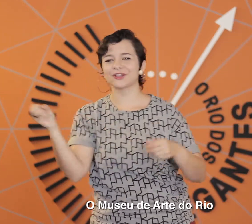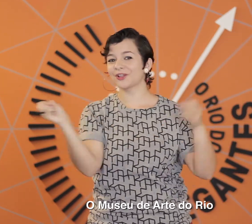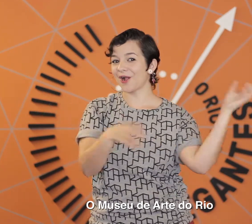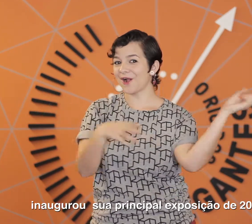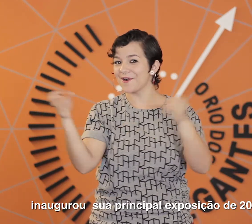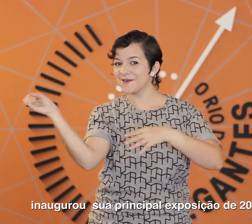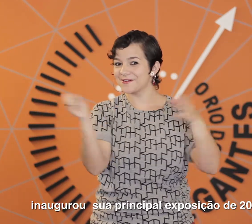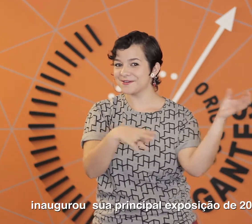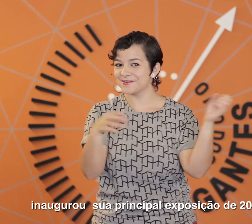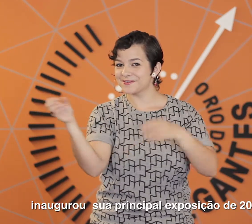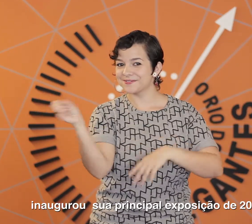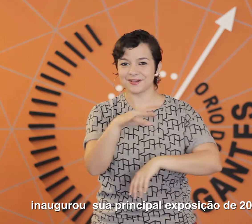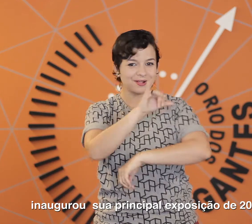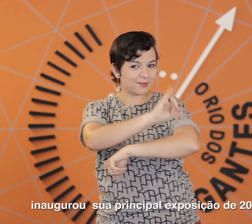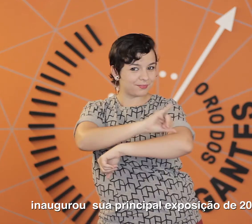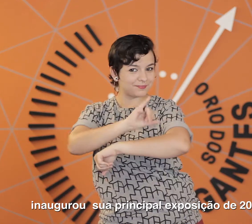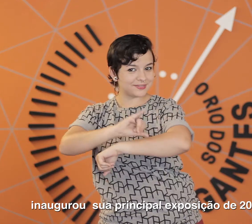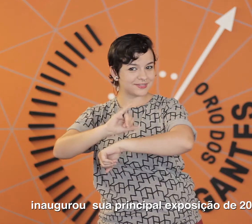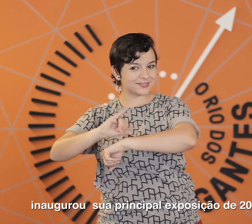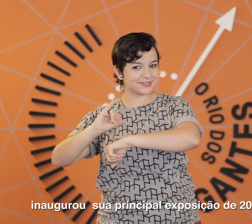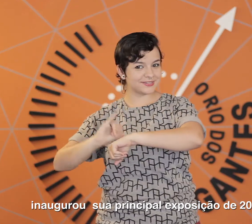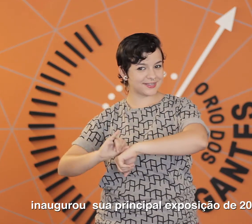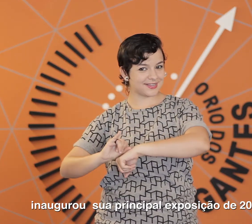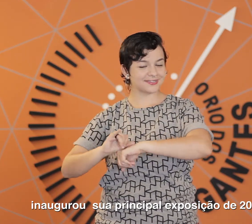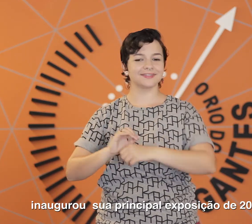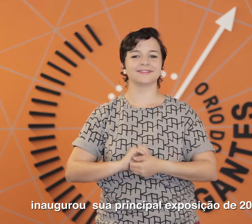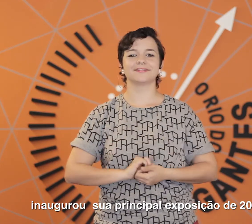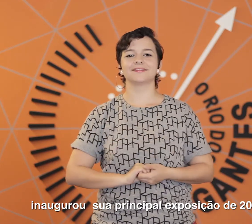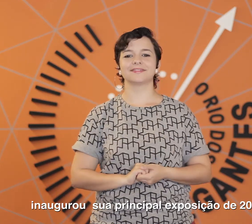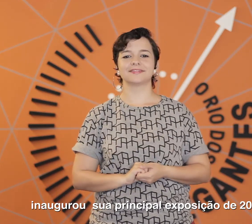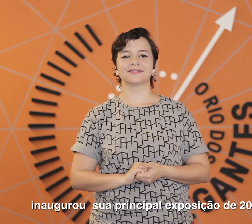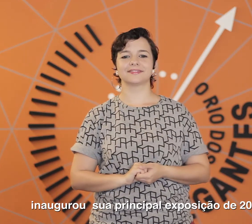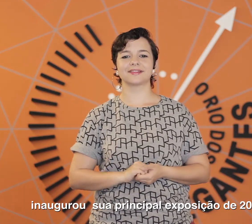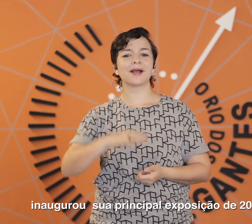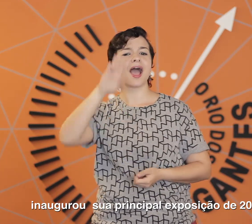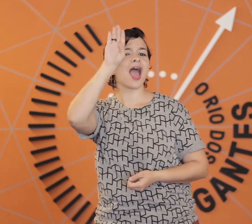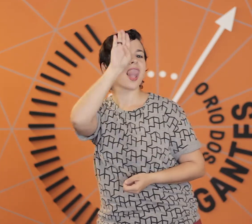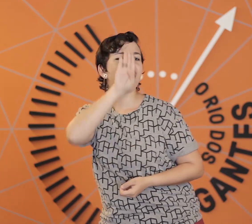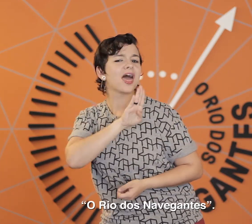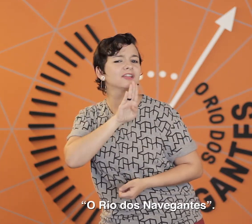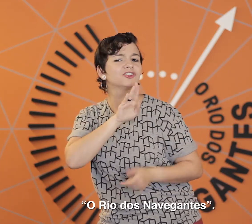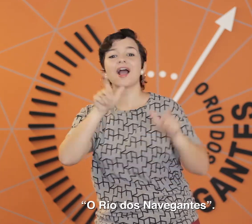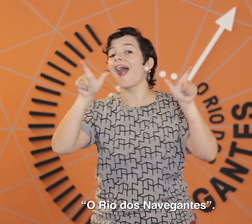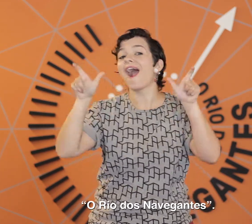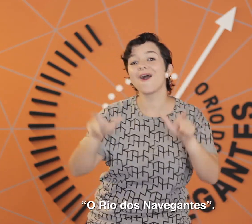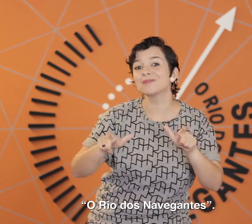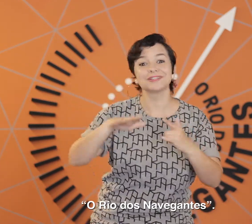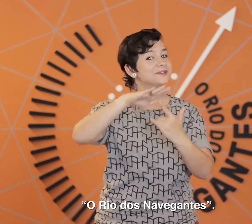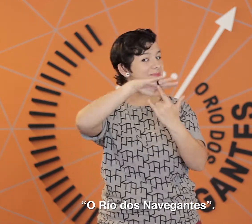Rio inaugurou sua principal exposição de 2019, O Rio dos